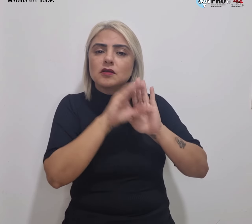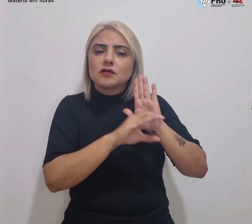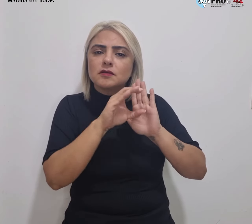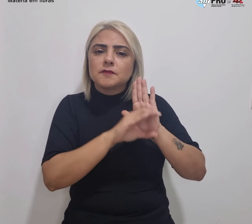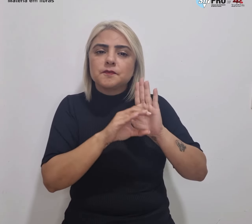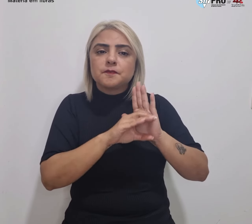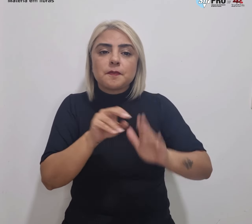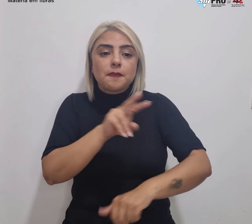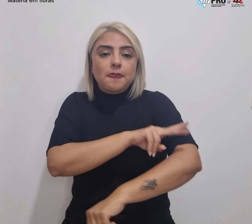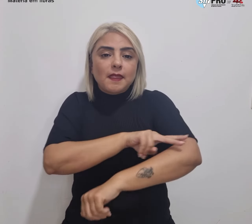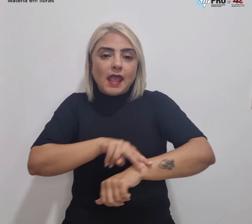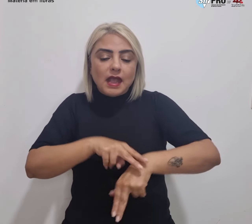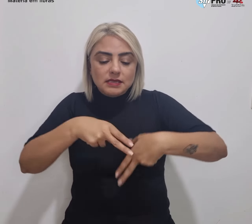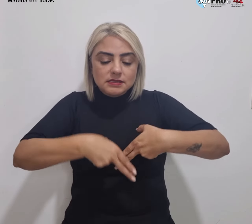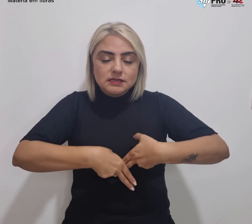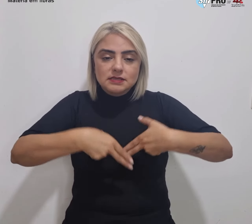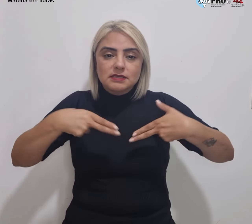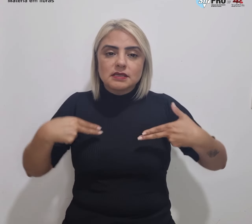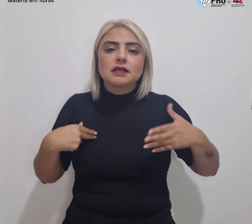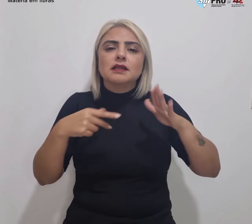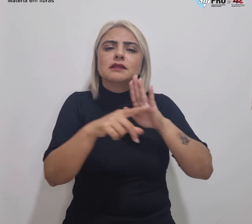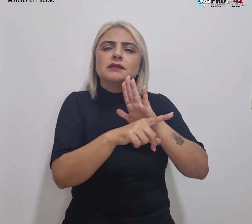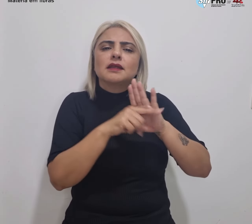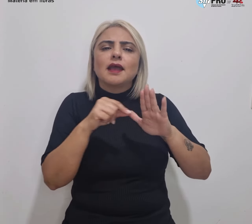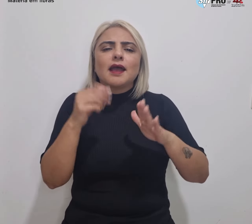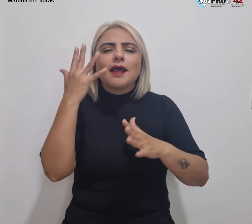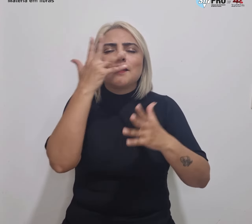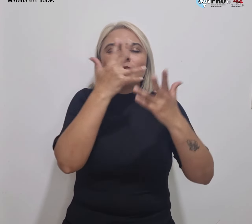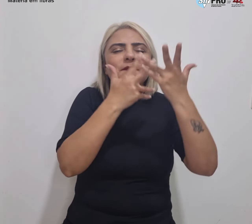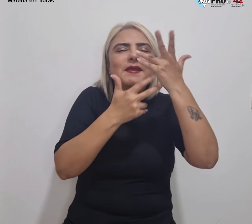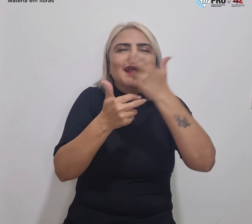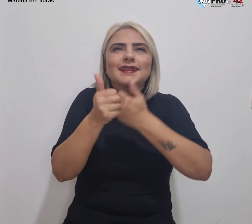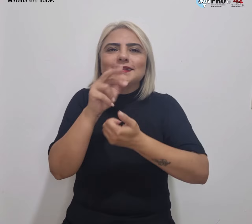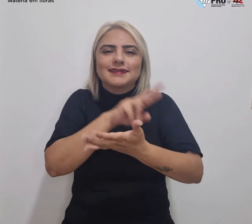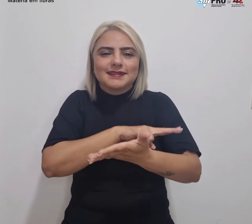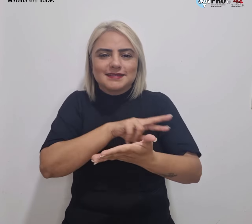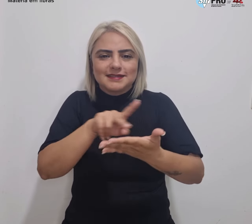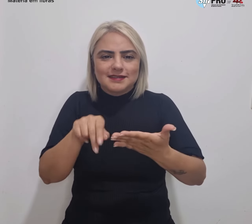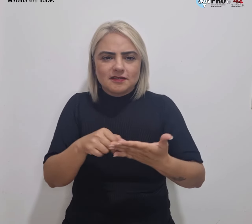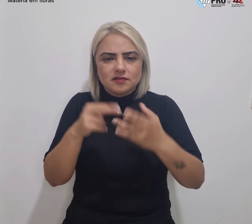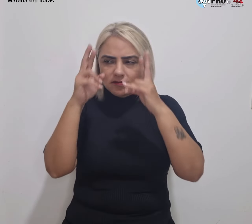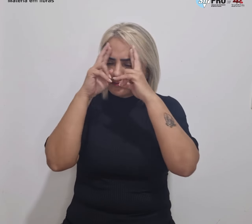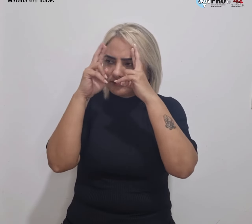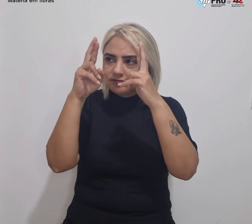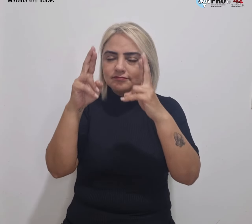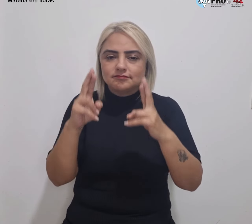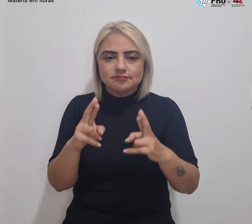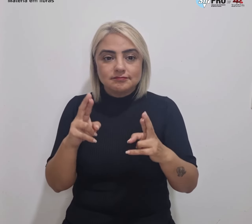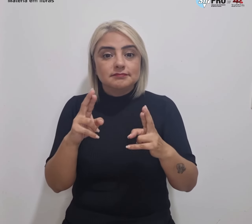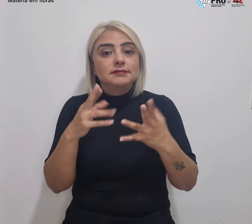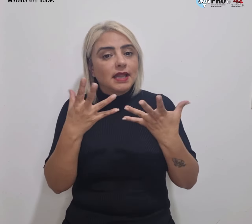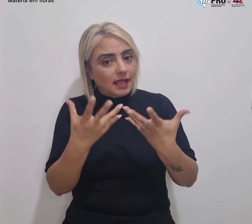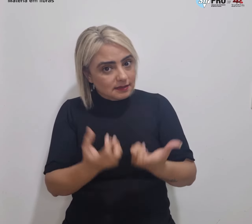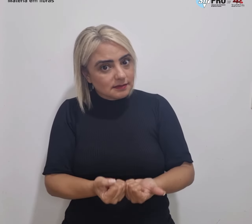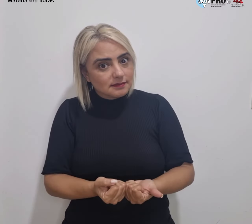raça e etnia destacando a beleza da diversidade o respeito e a aceitação